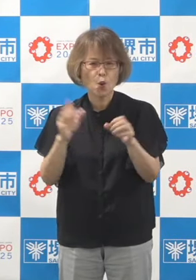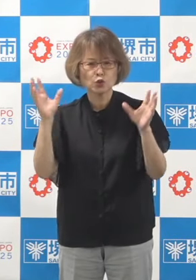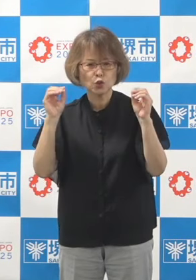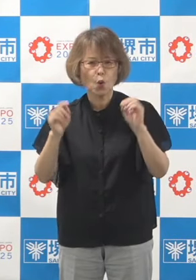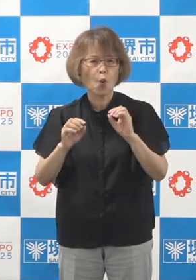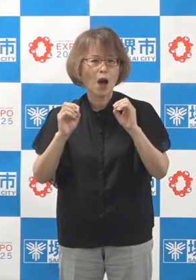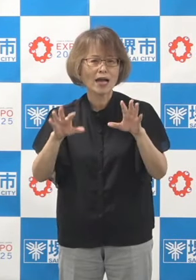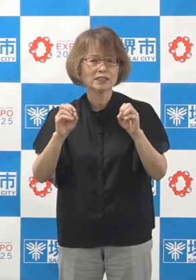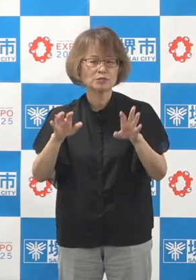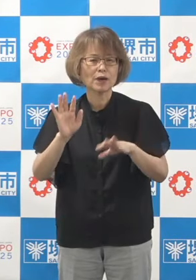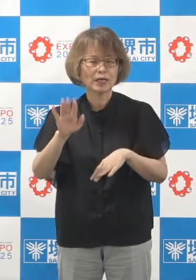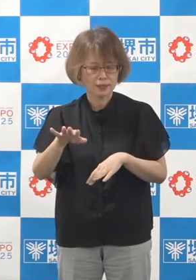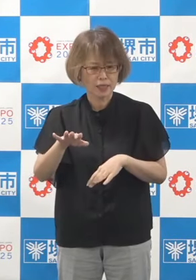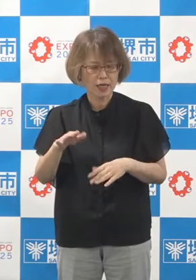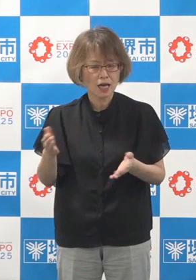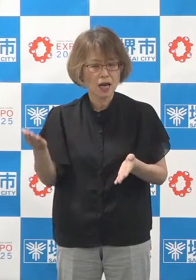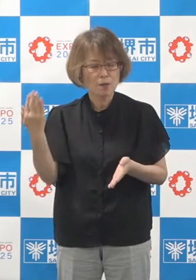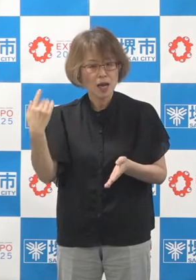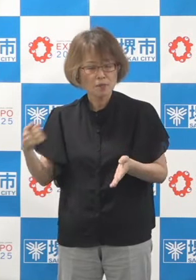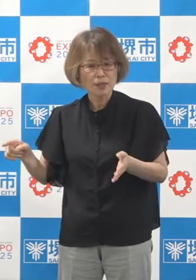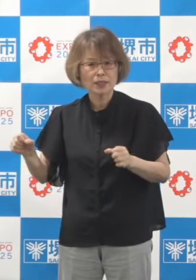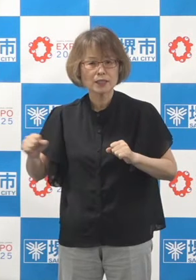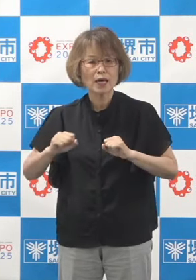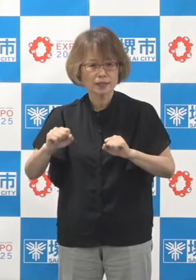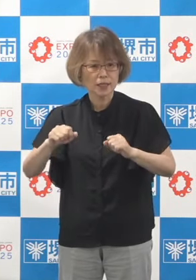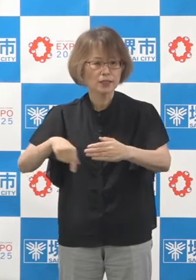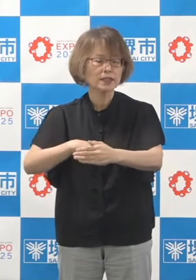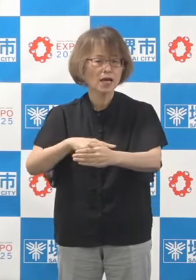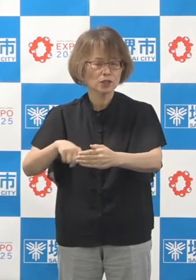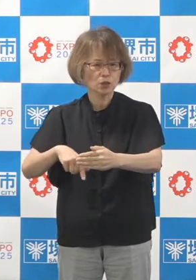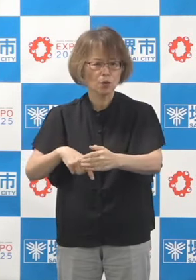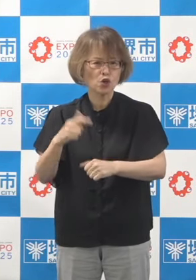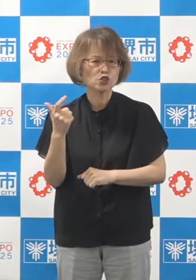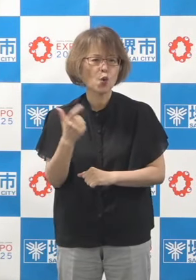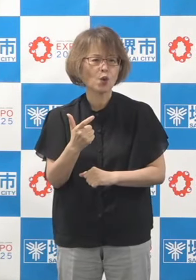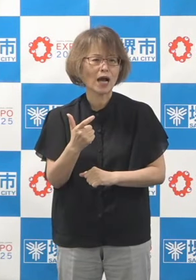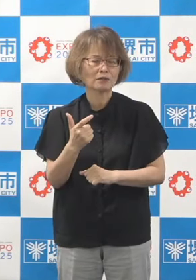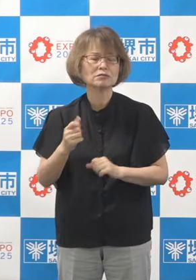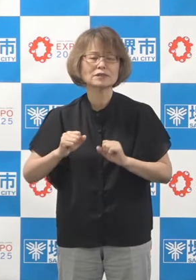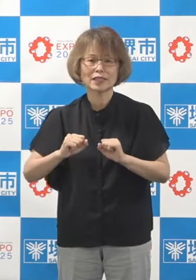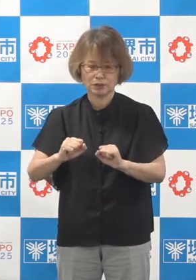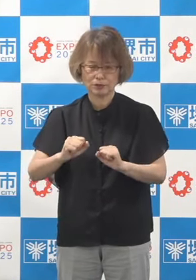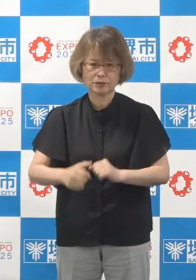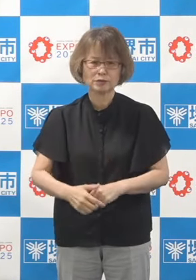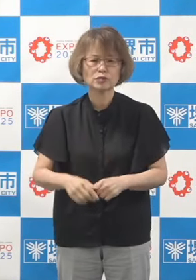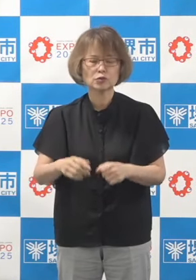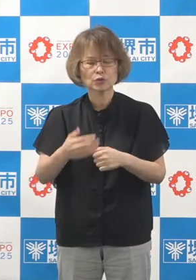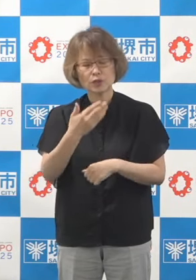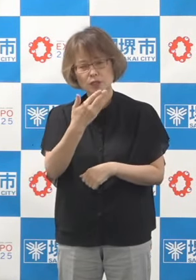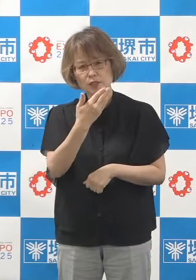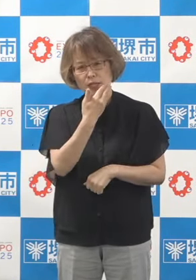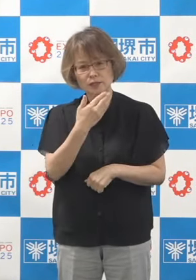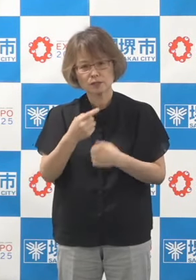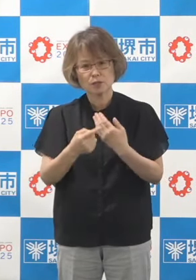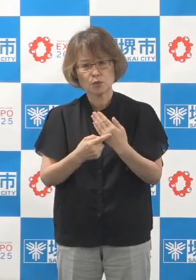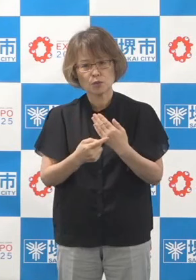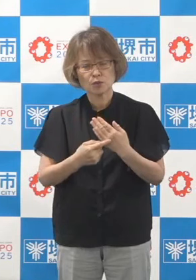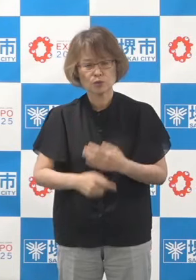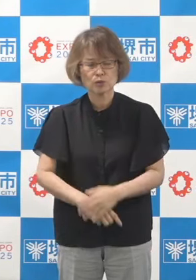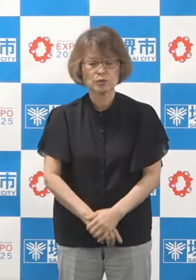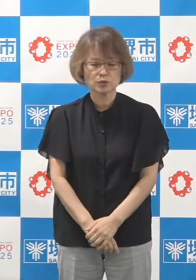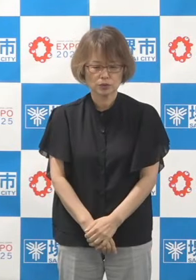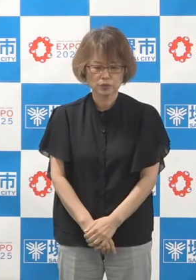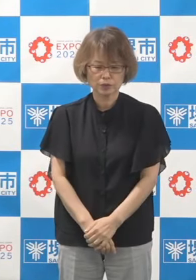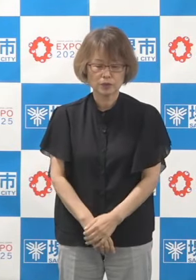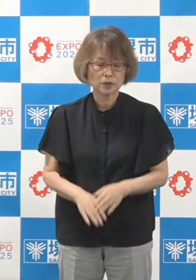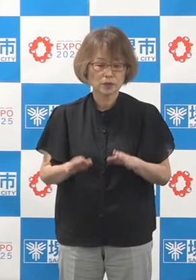の行ってきたことをさらに強化をするということは一つ大きなポイントだと思っています。そして